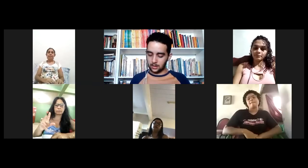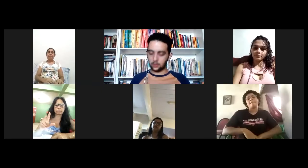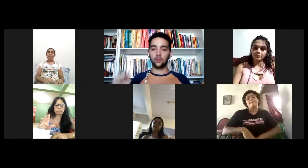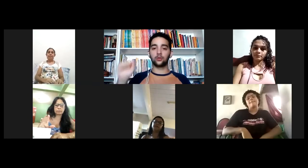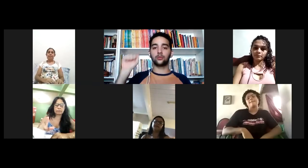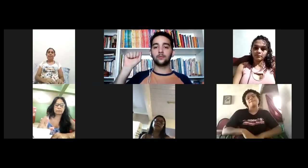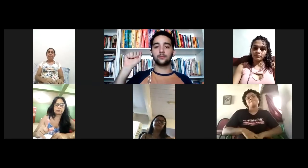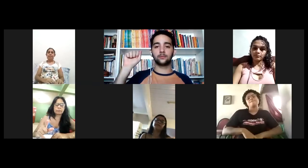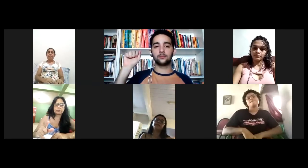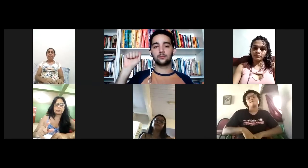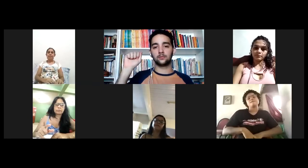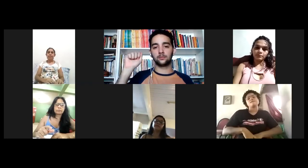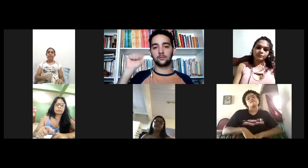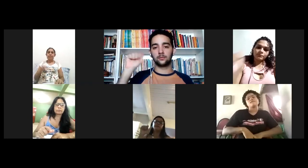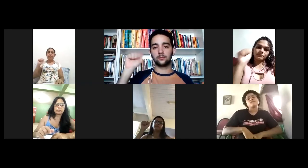Julho, agosto.